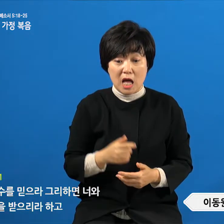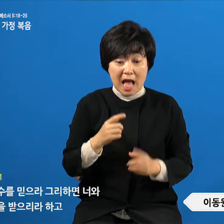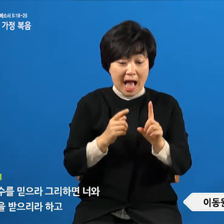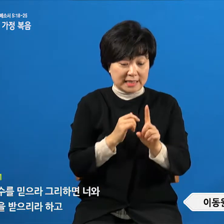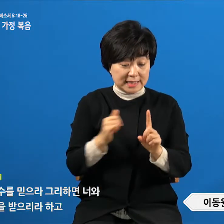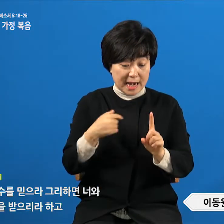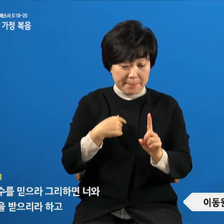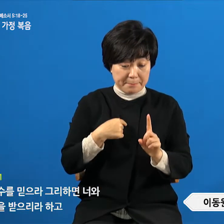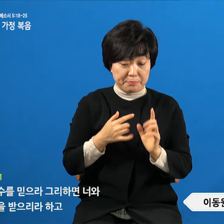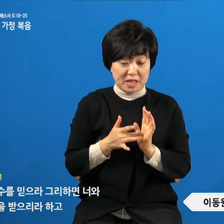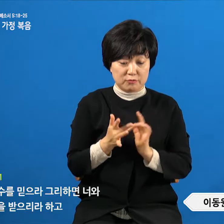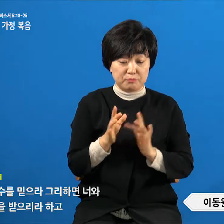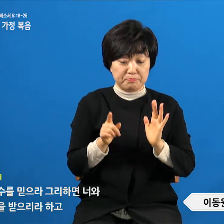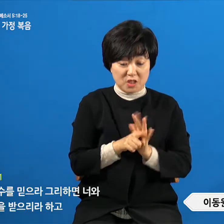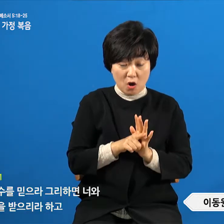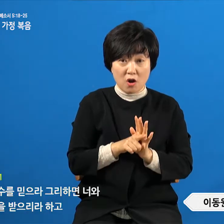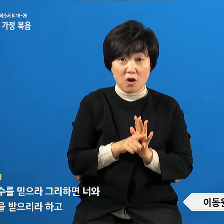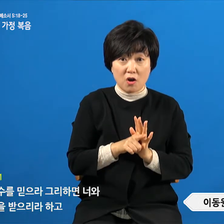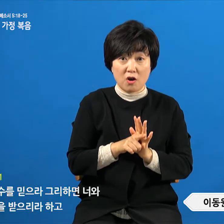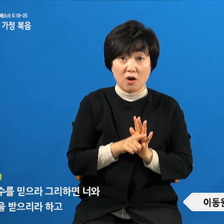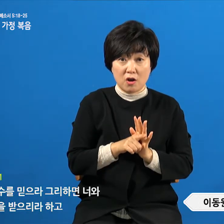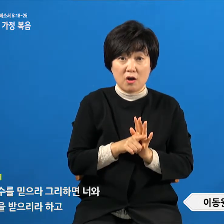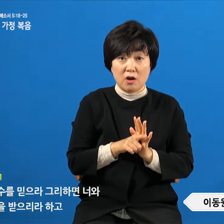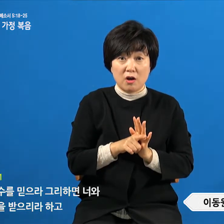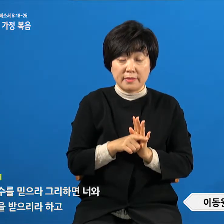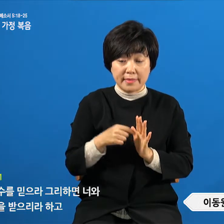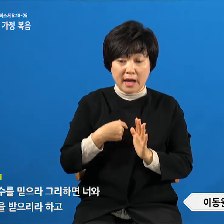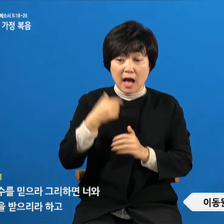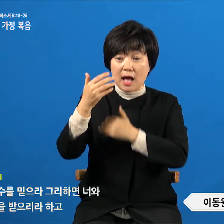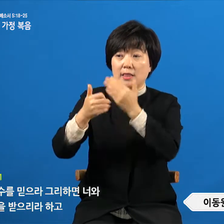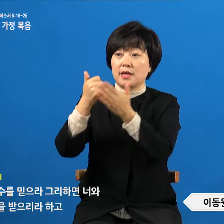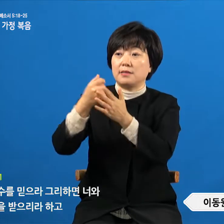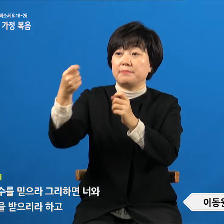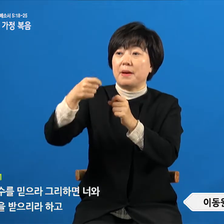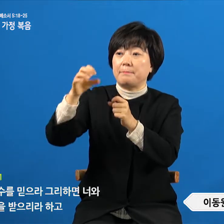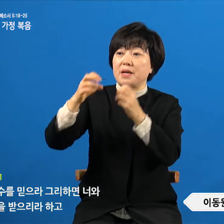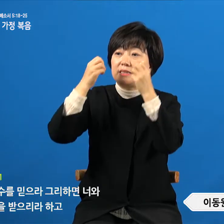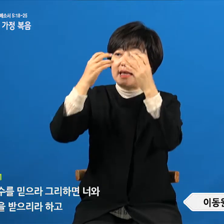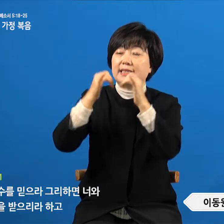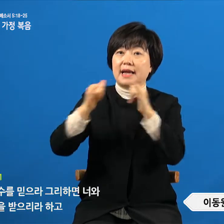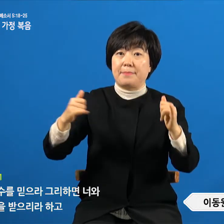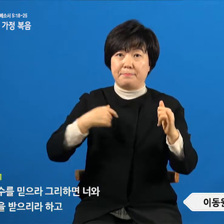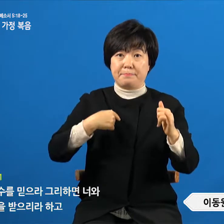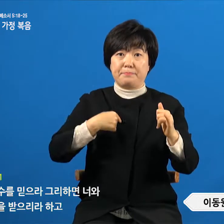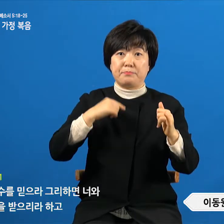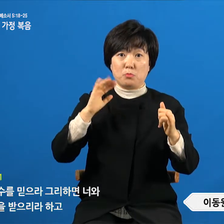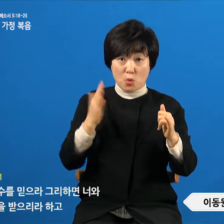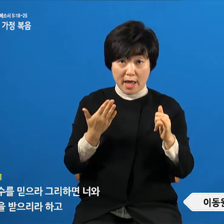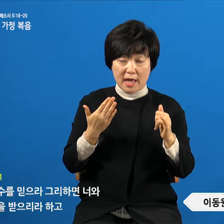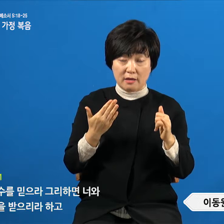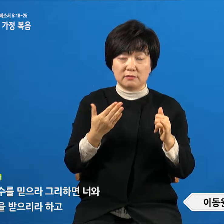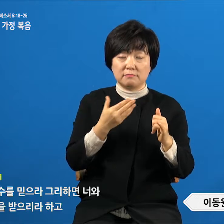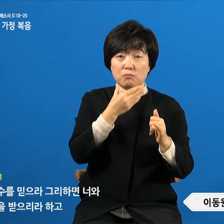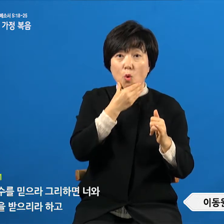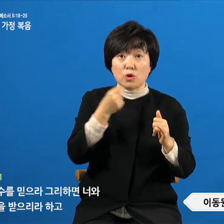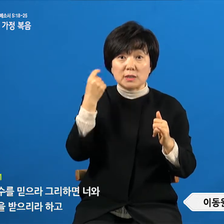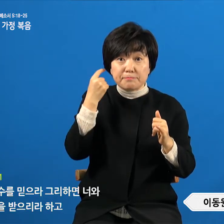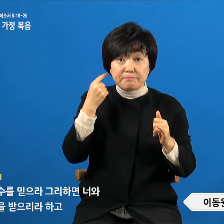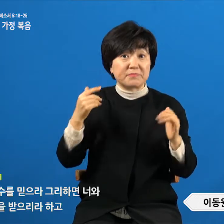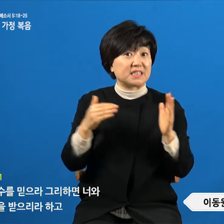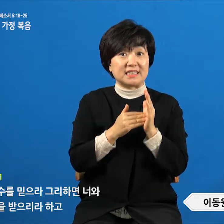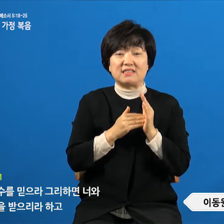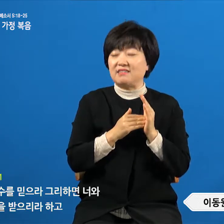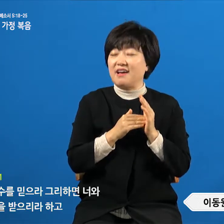내가 한 사람이 예수님을 받아들였을 때 내가 이제 하나님 앞에 새로운 사람이 되는 것, 거기에서 복음은 끝나지 않는다는